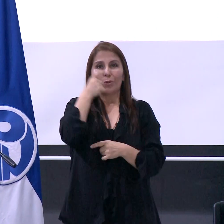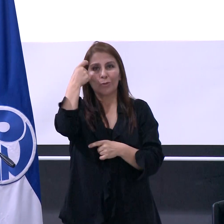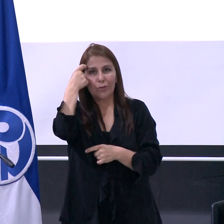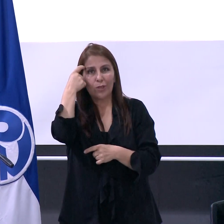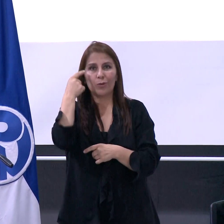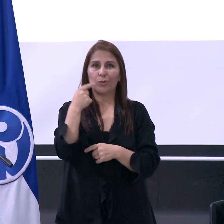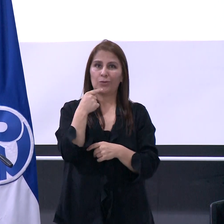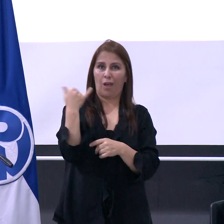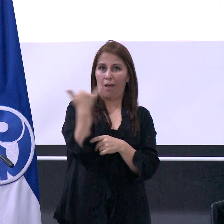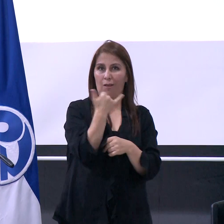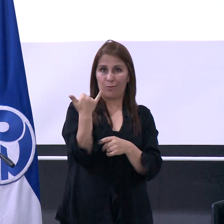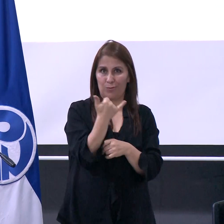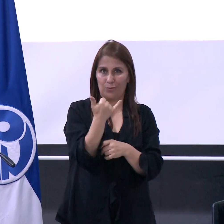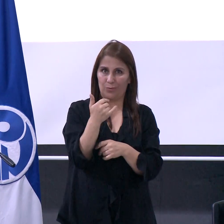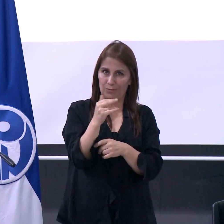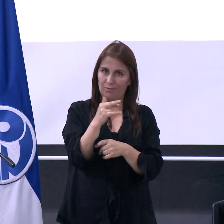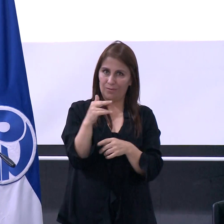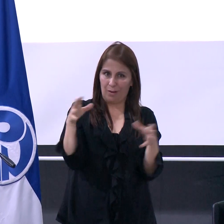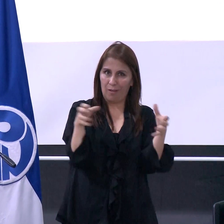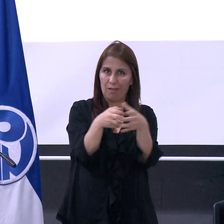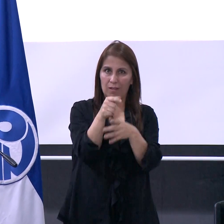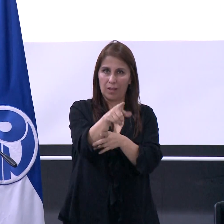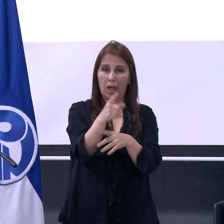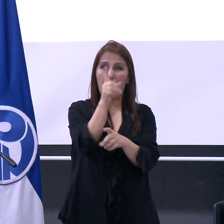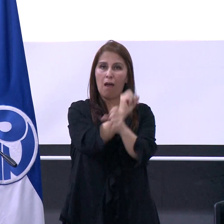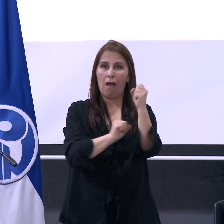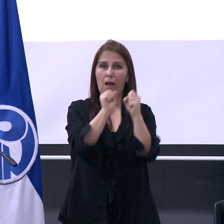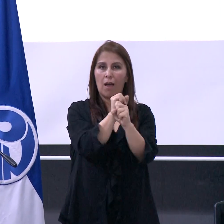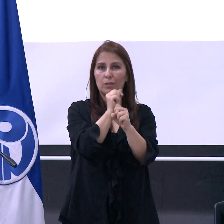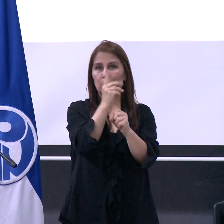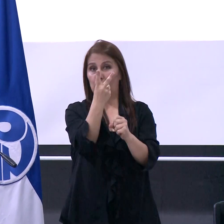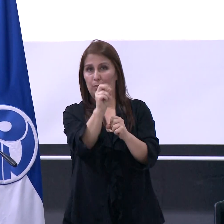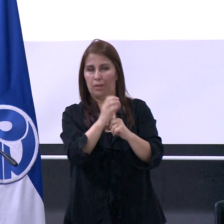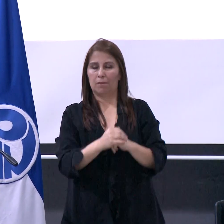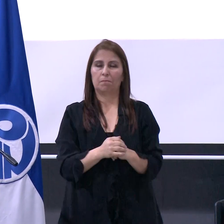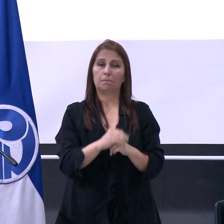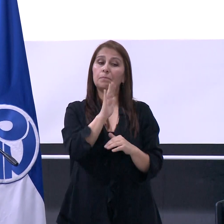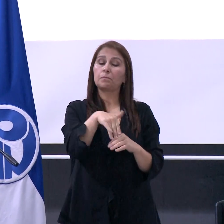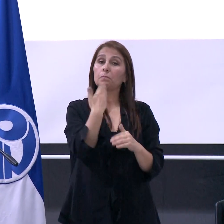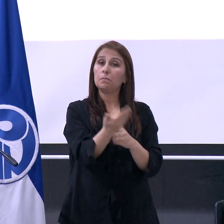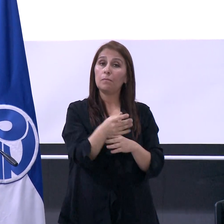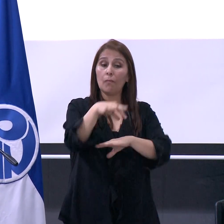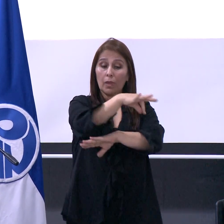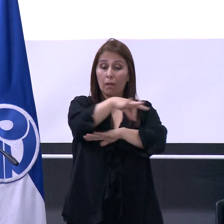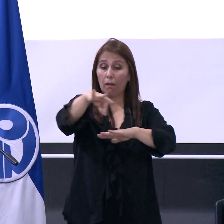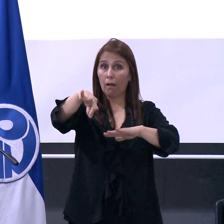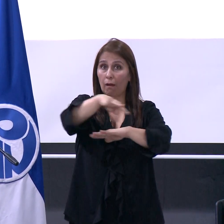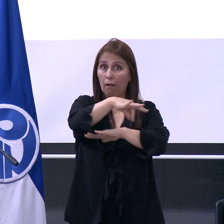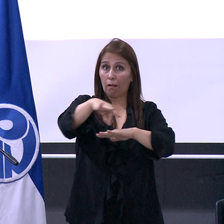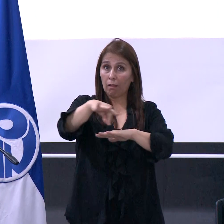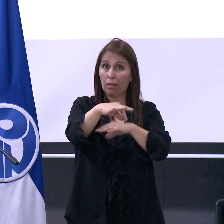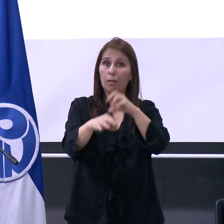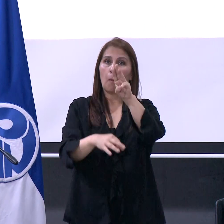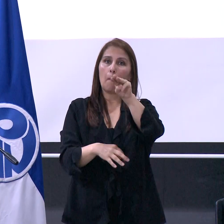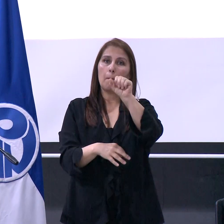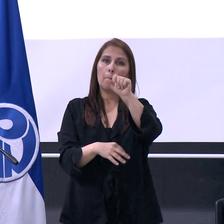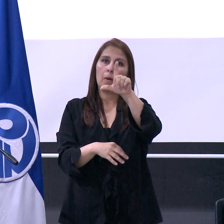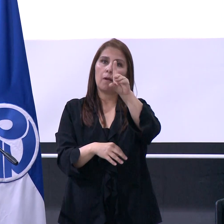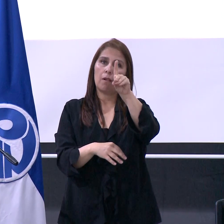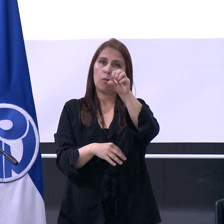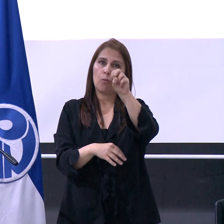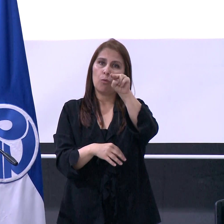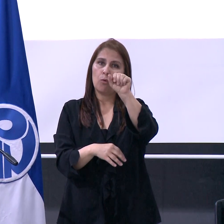durante los años 20 el siguiente relato escrito por el arquitecto maldonado nos deja ver la